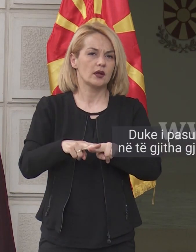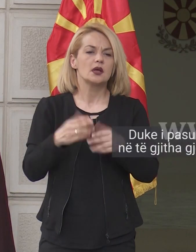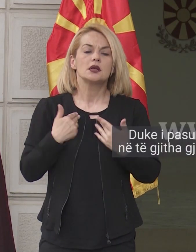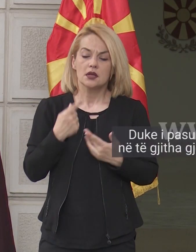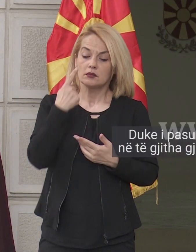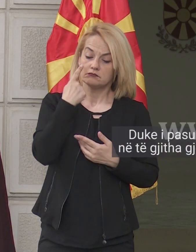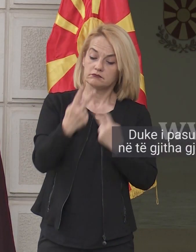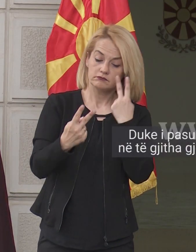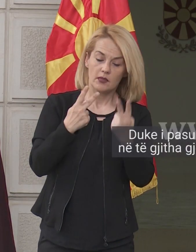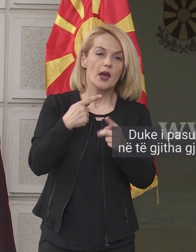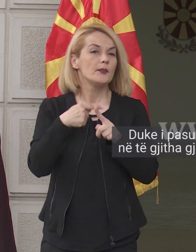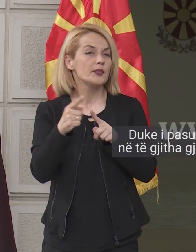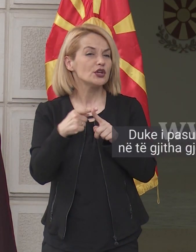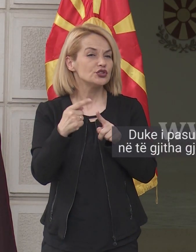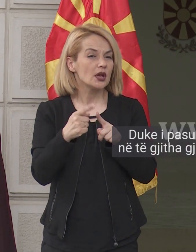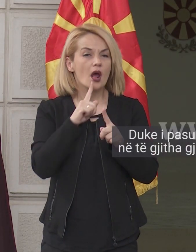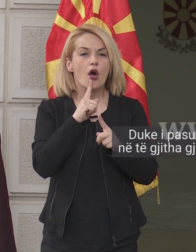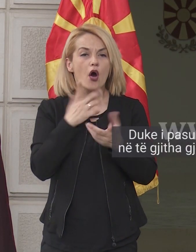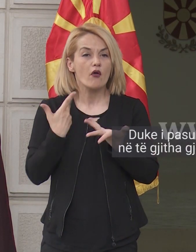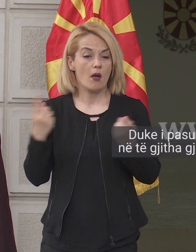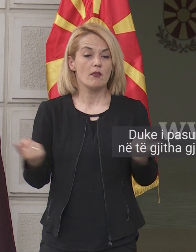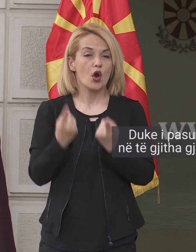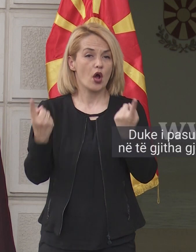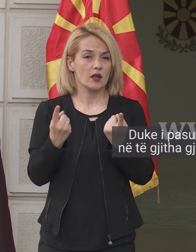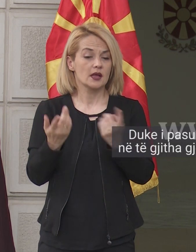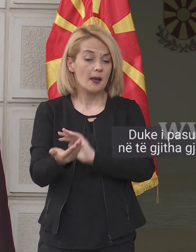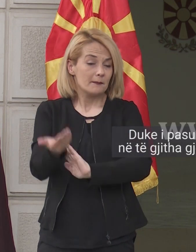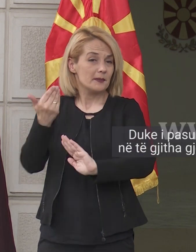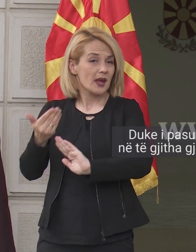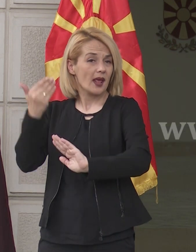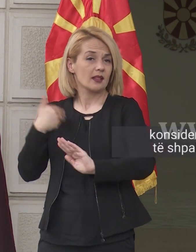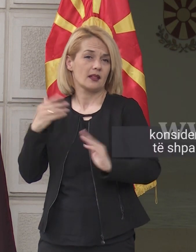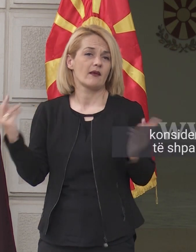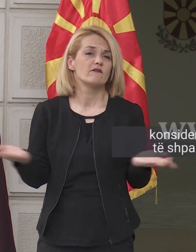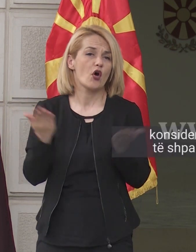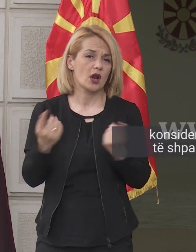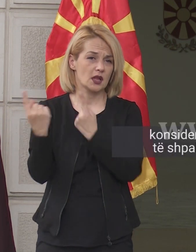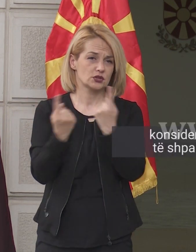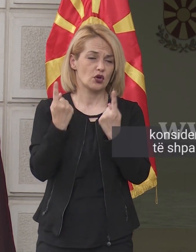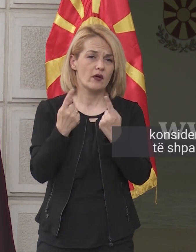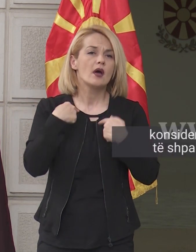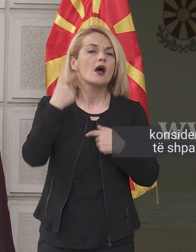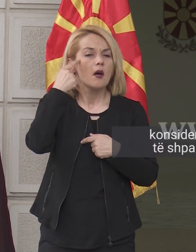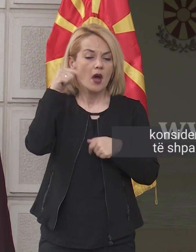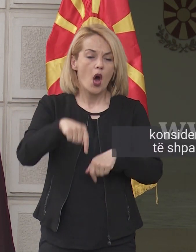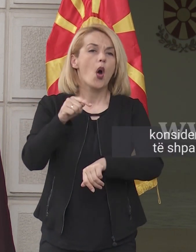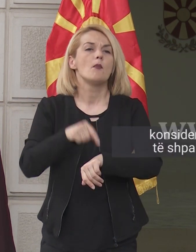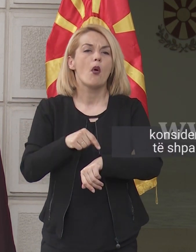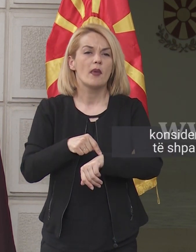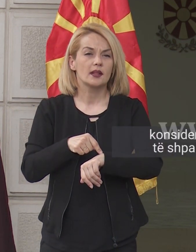Затоа и мајки ги во предвид причините поради кои ги прогласува сите предходни вонредни состојби, сметам дека во овој